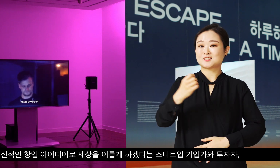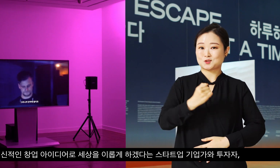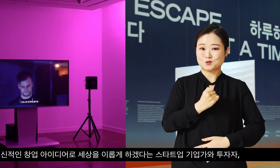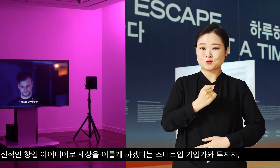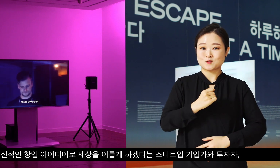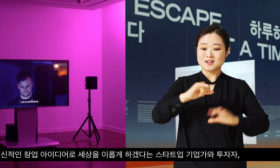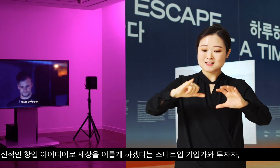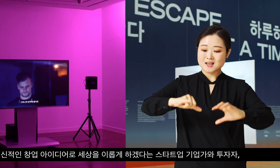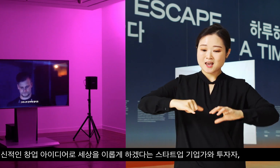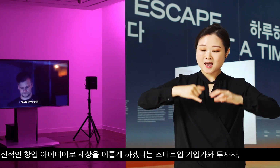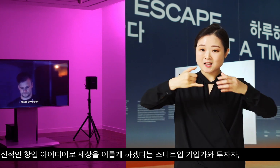세상을 이롭게 하겠다는